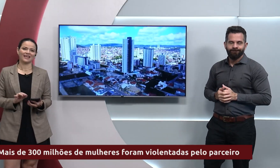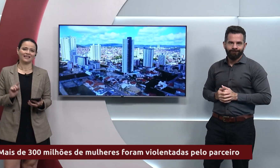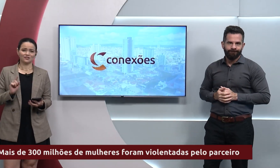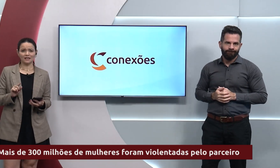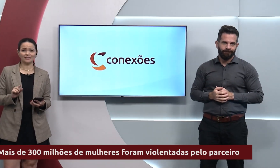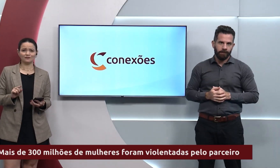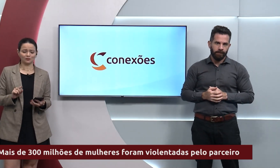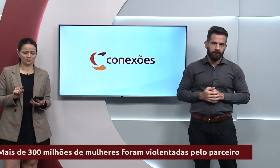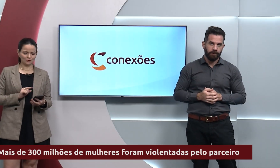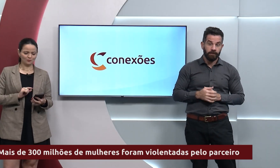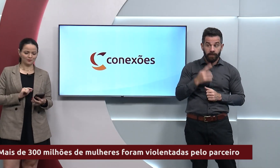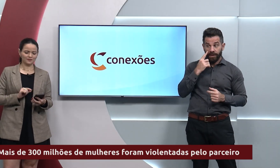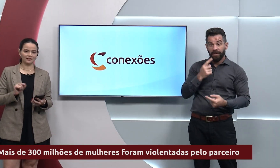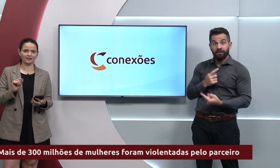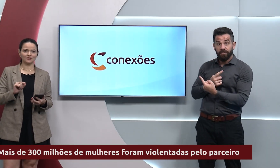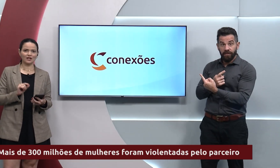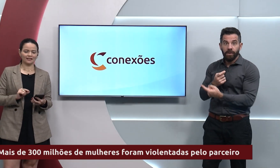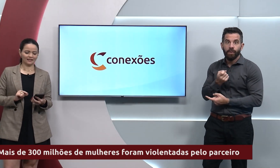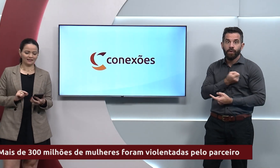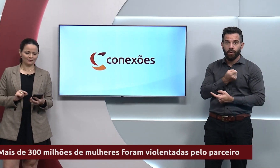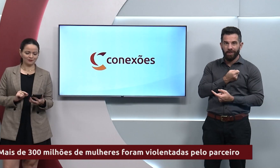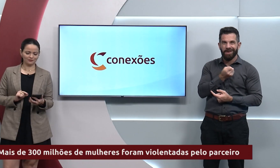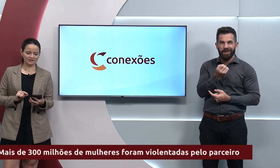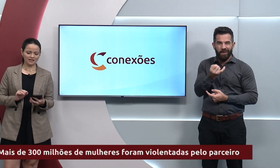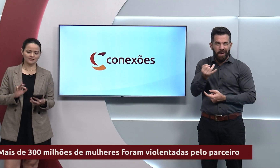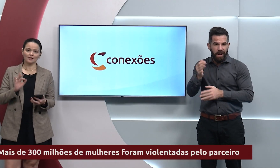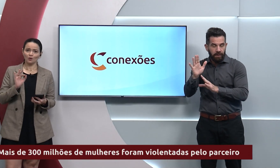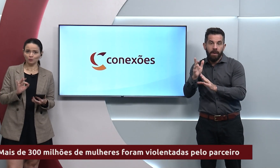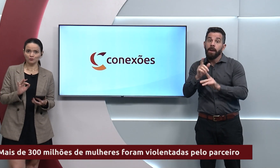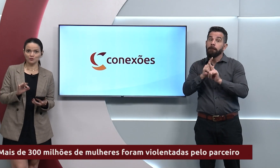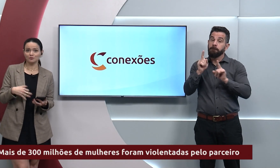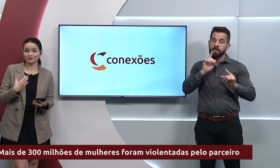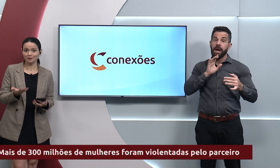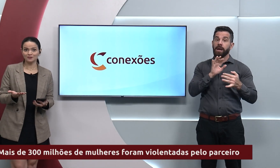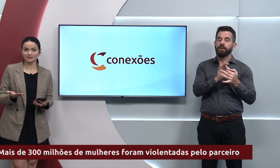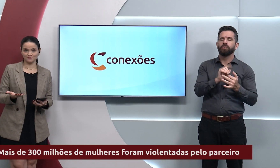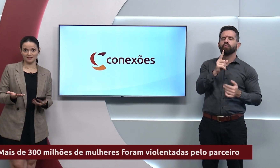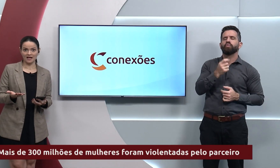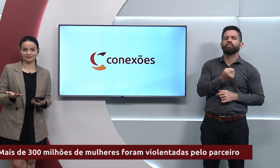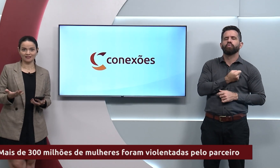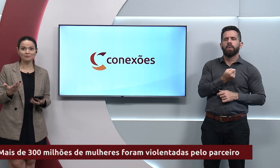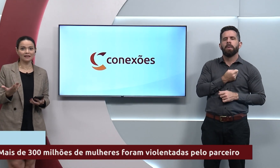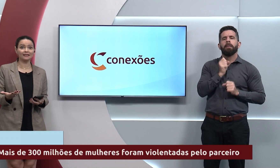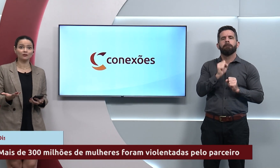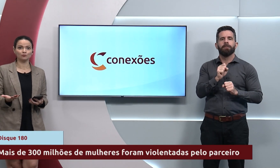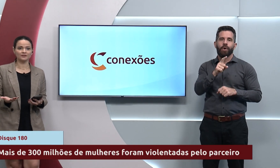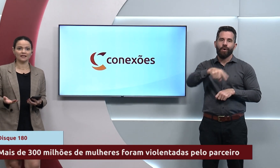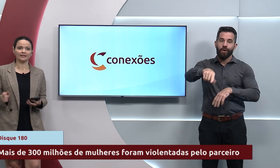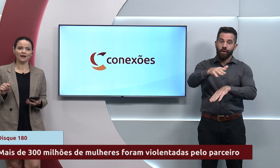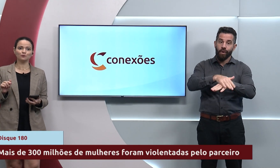Já que ela falou dos números, queria deixar aqui na tela para vocês um dos números que pode ser usado, para denúncia, que é o